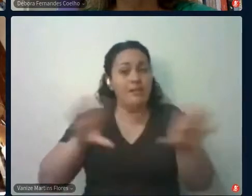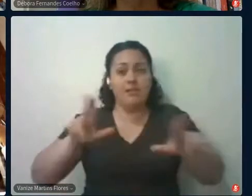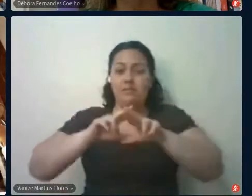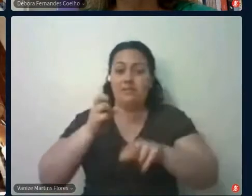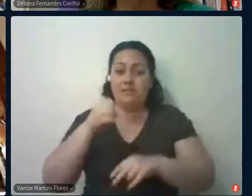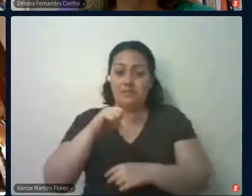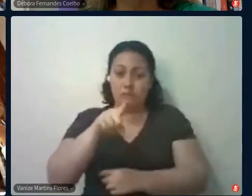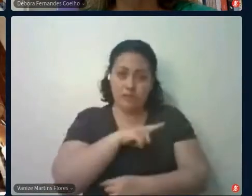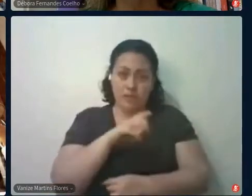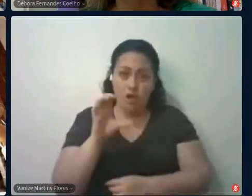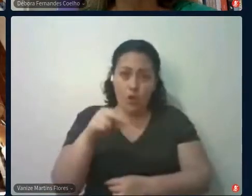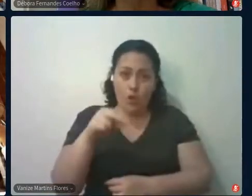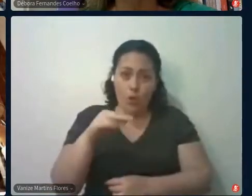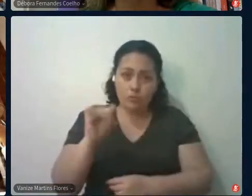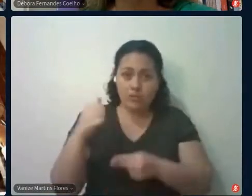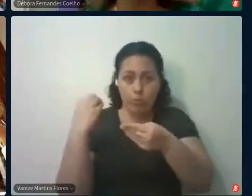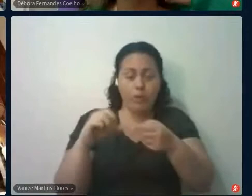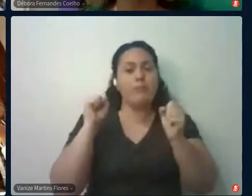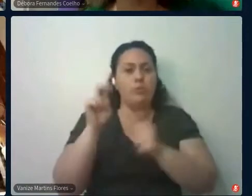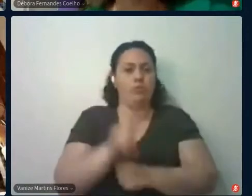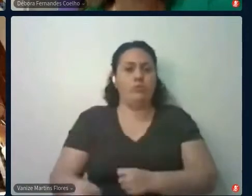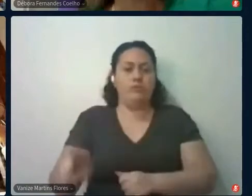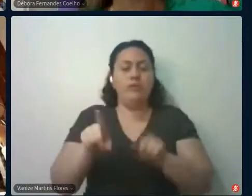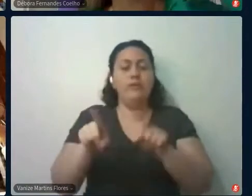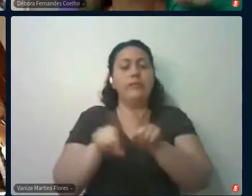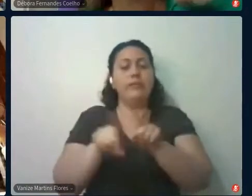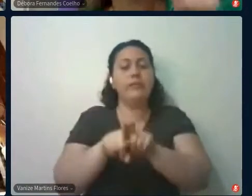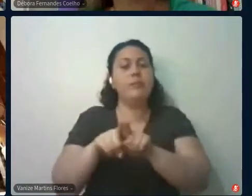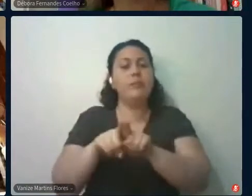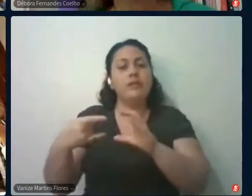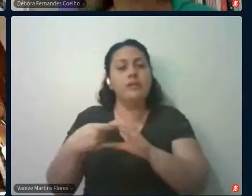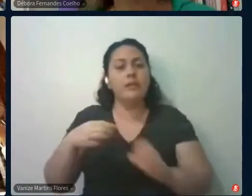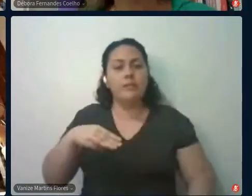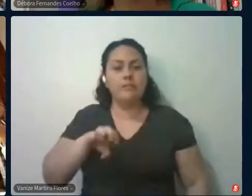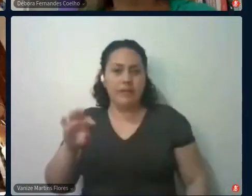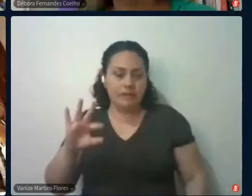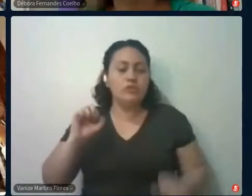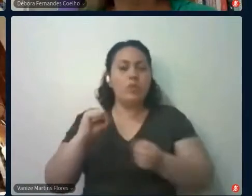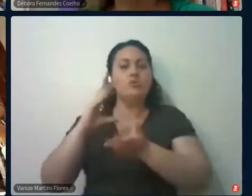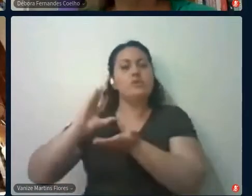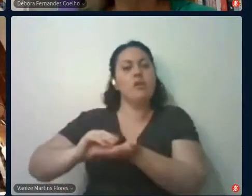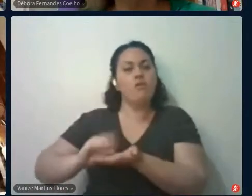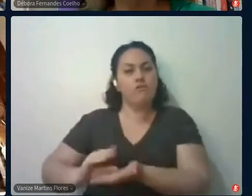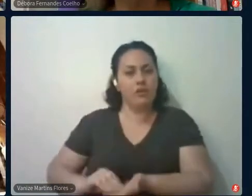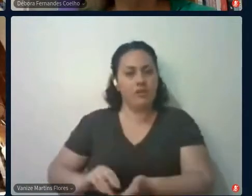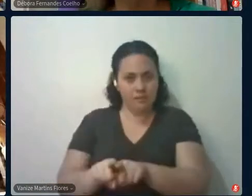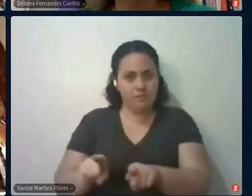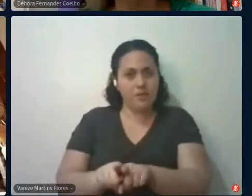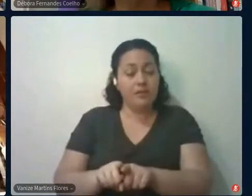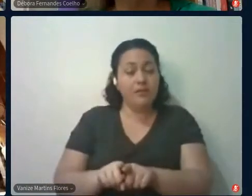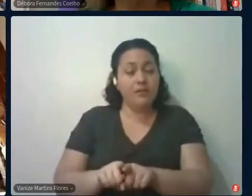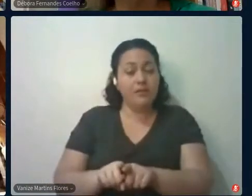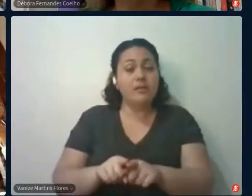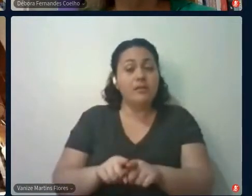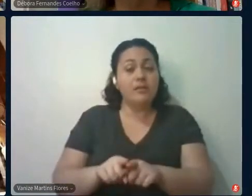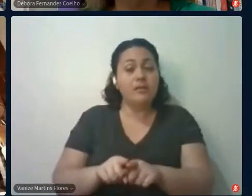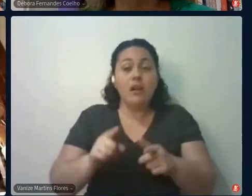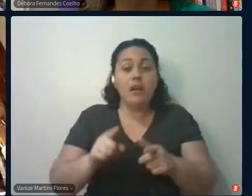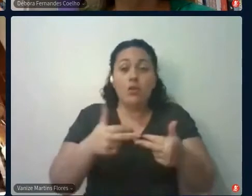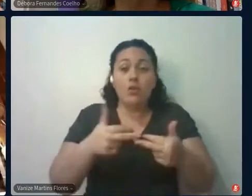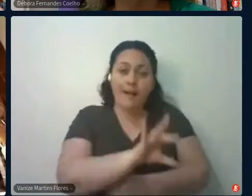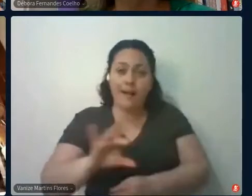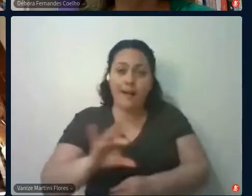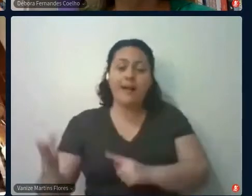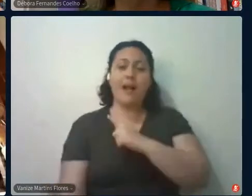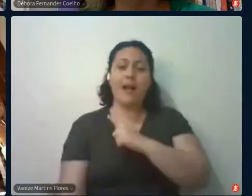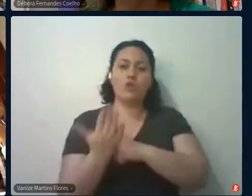pode usar o Meet com possibilidade de gravação, e todas essas coisas vão auxiliar as aulas em EAD, né?